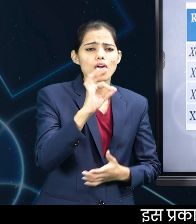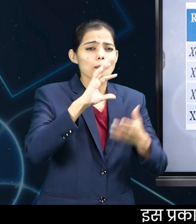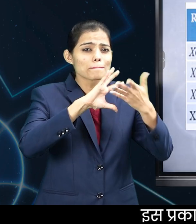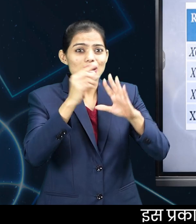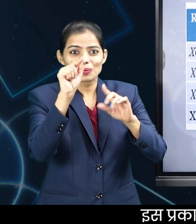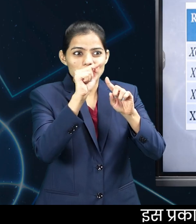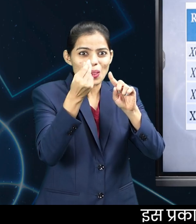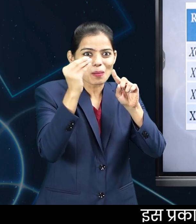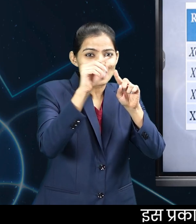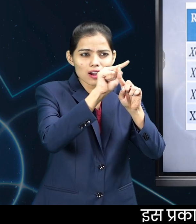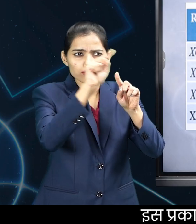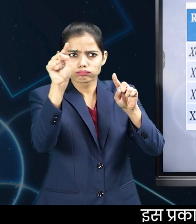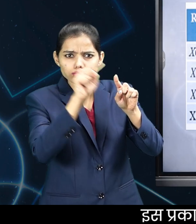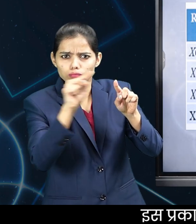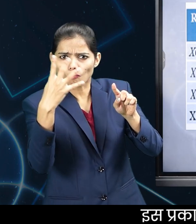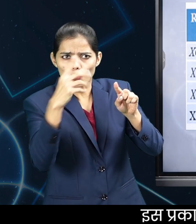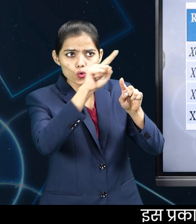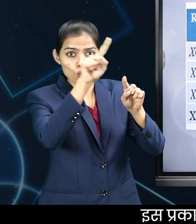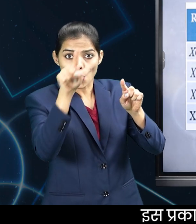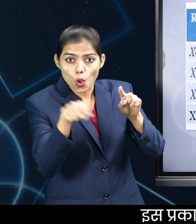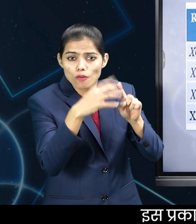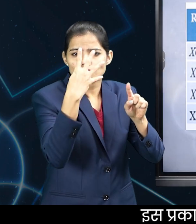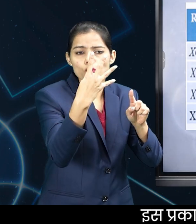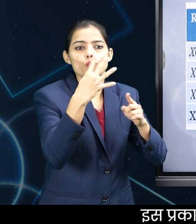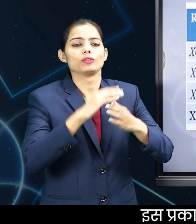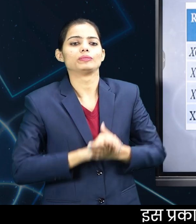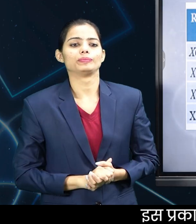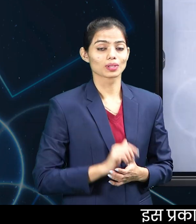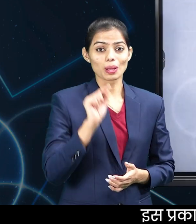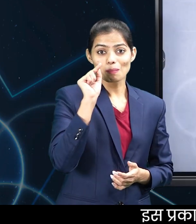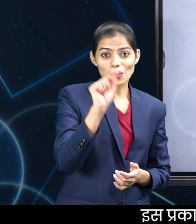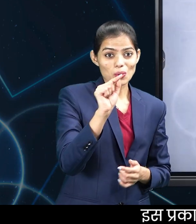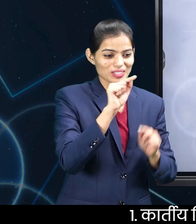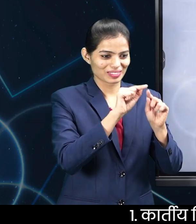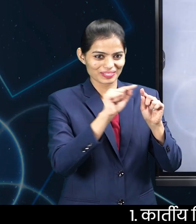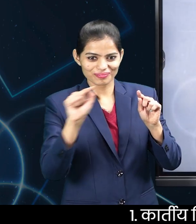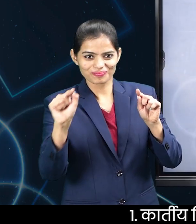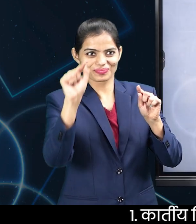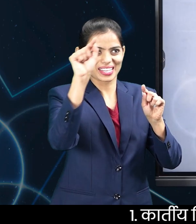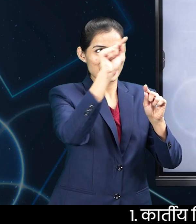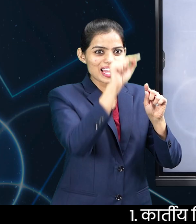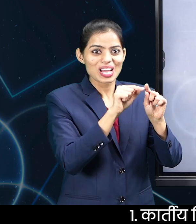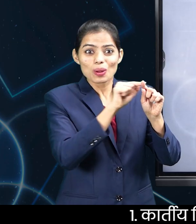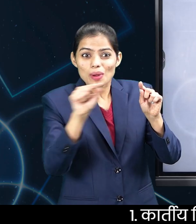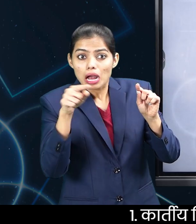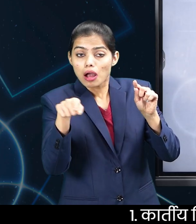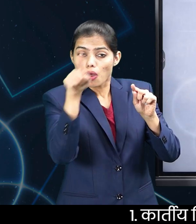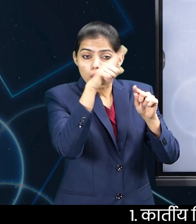इस प्रकार उन सभी का वामावर्त भ्रमण होता है। कार्तीय निर्देशांक तल में बिंदुओं